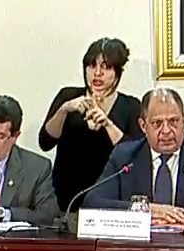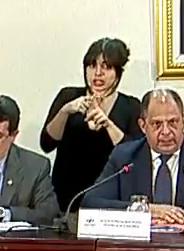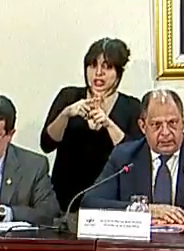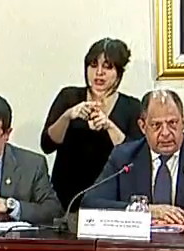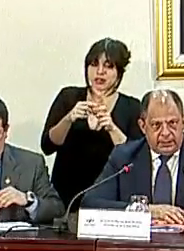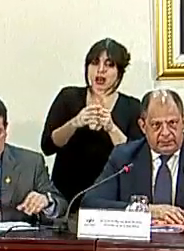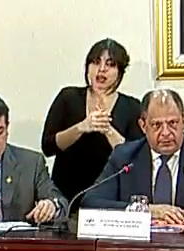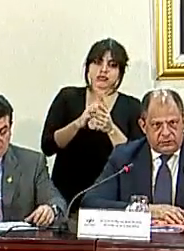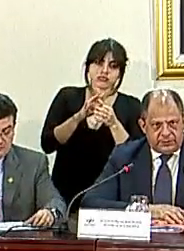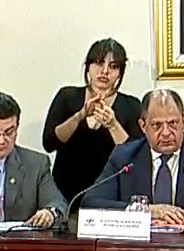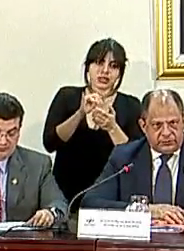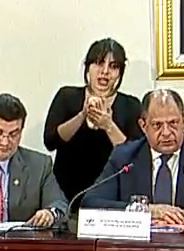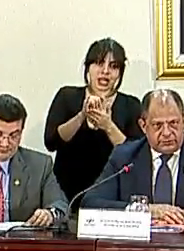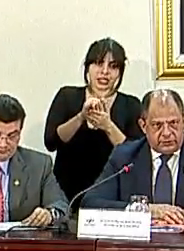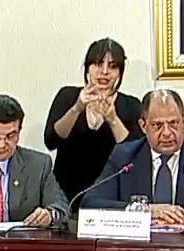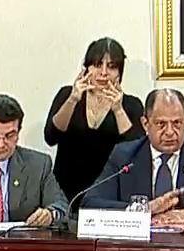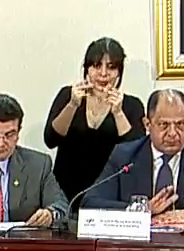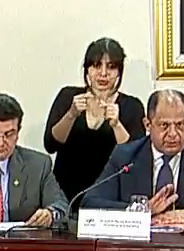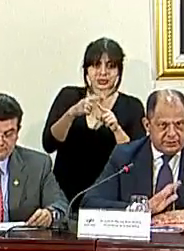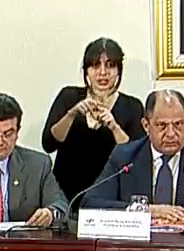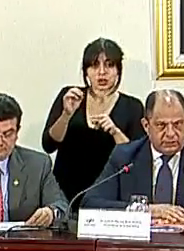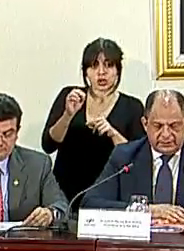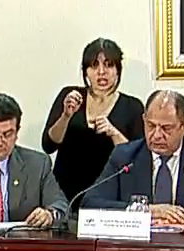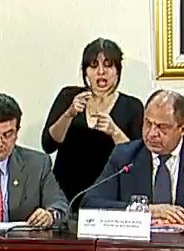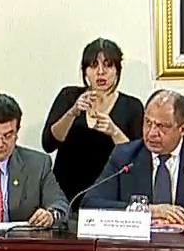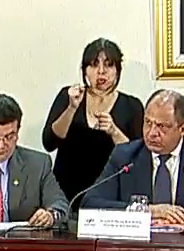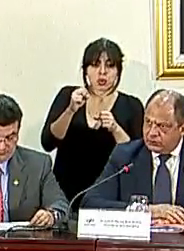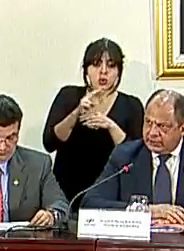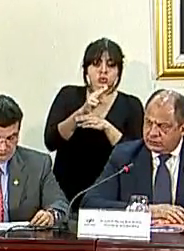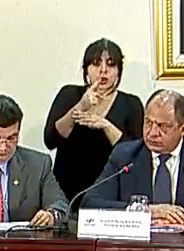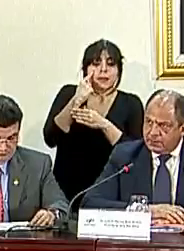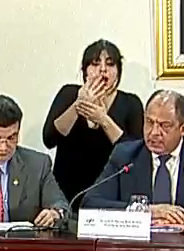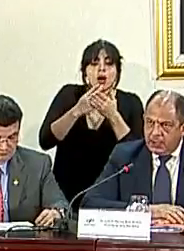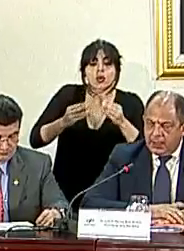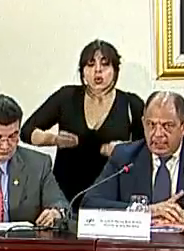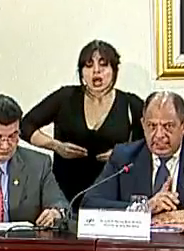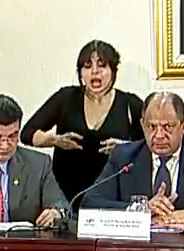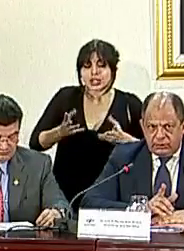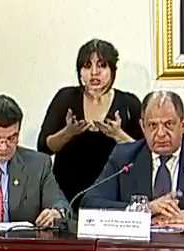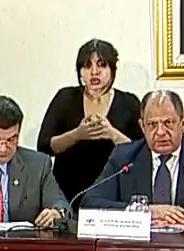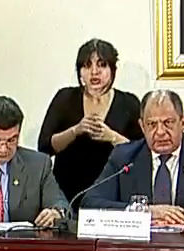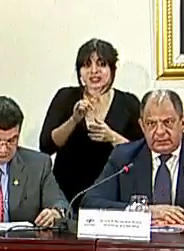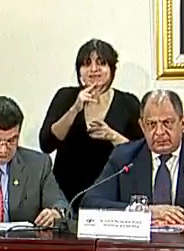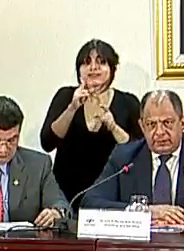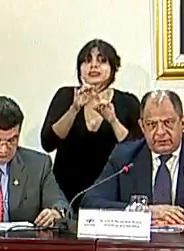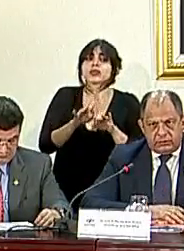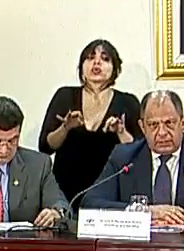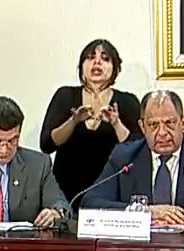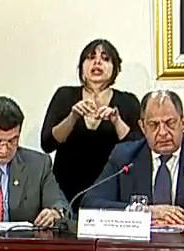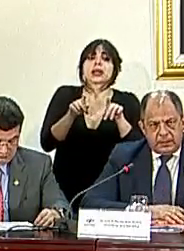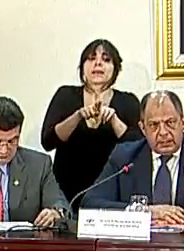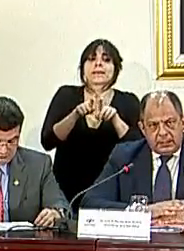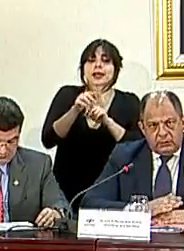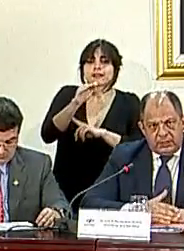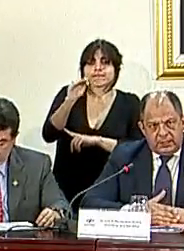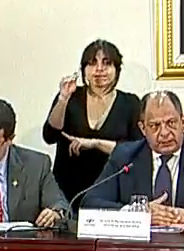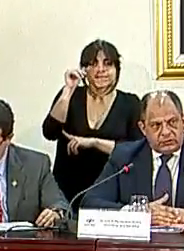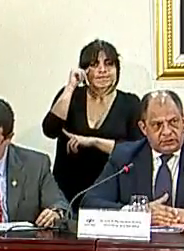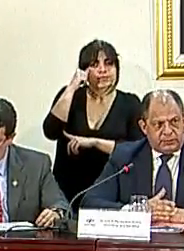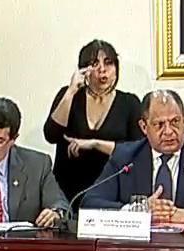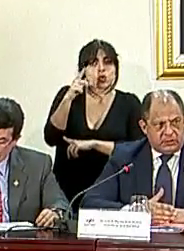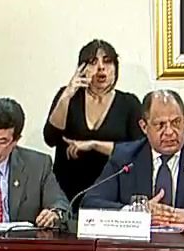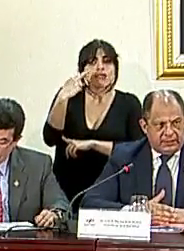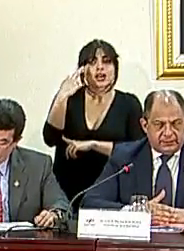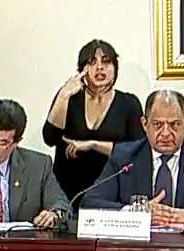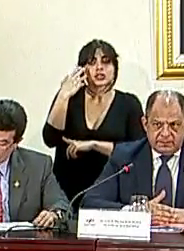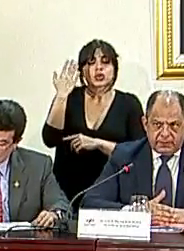digamos, en el vídeo de los presupuestos extraordinarios que podrían ser utilizados para algunos gastos. Es muy importante también recordar que una de las